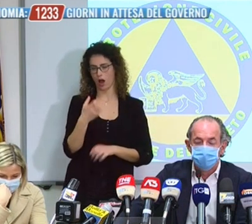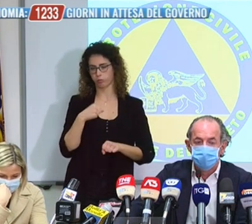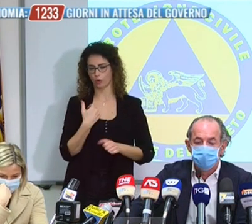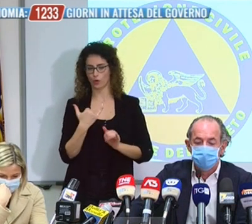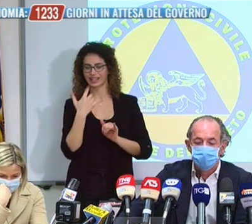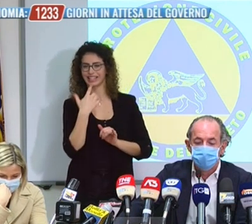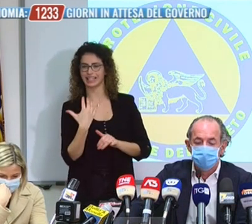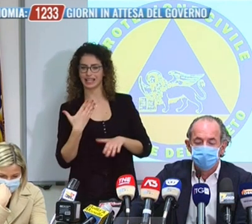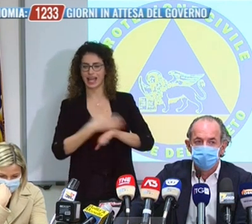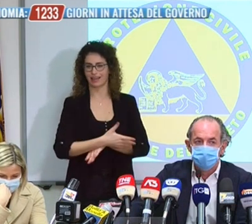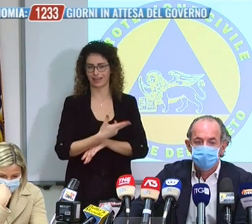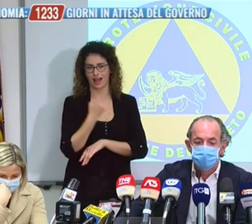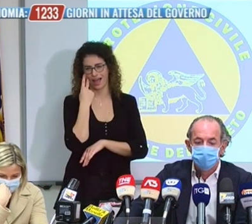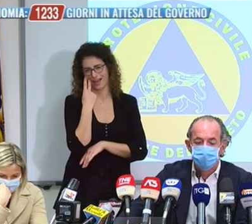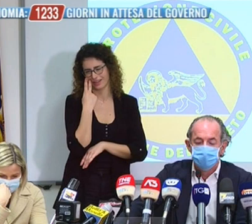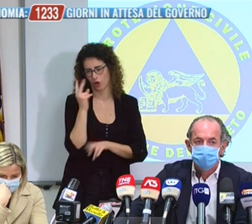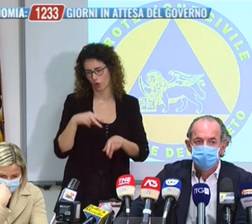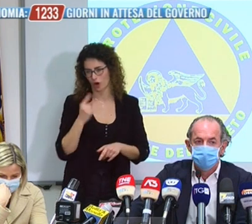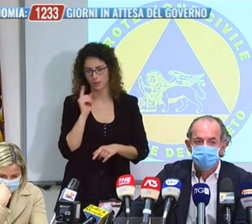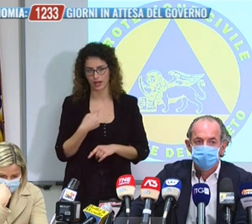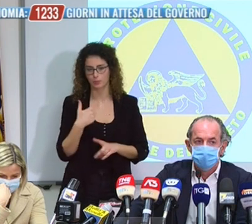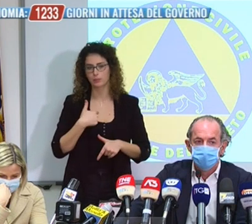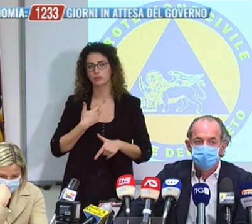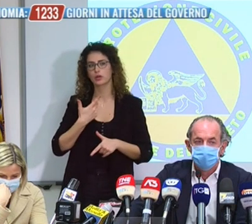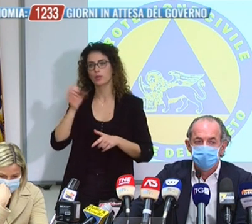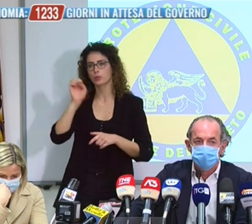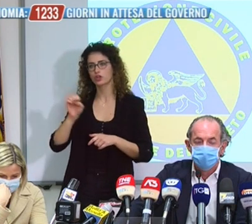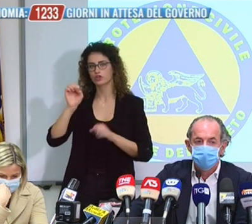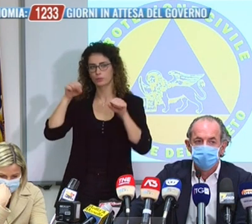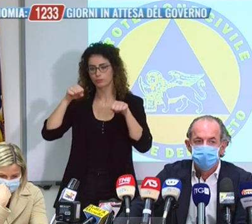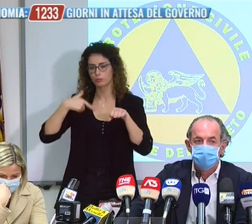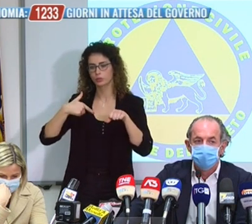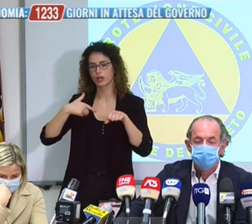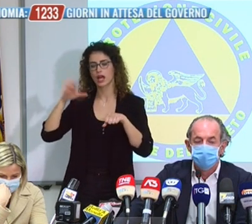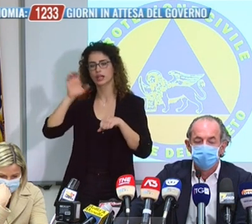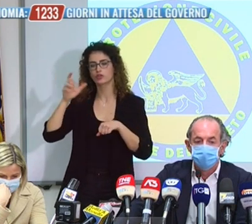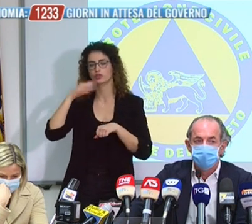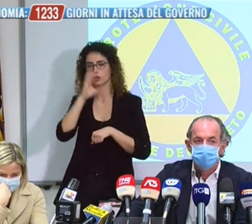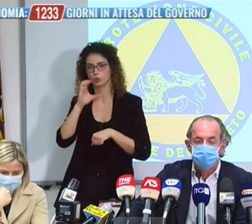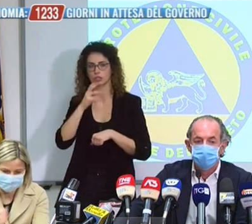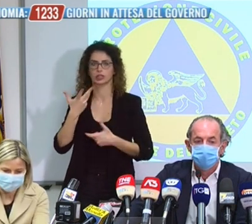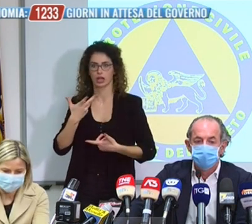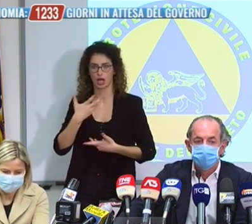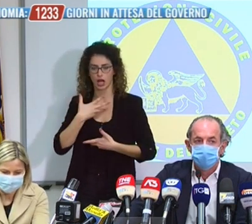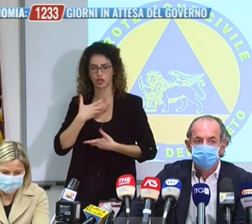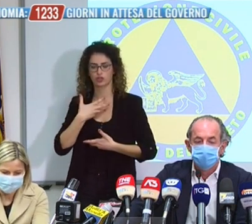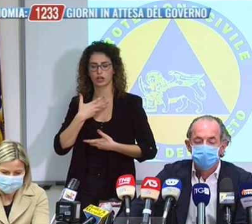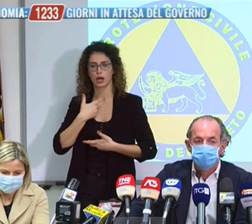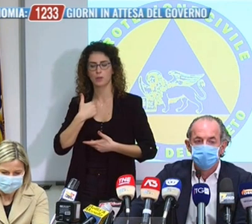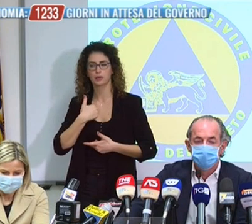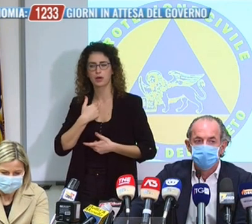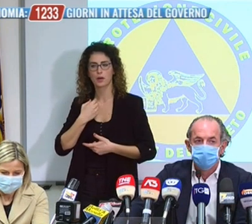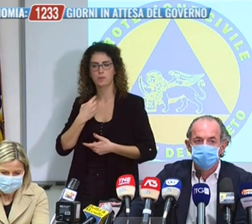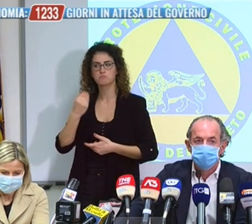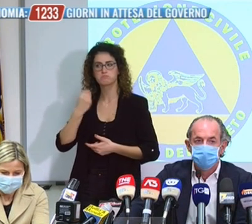ingressi via nave, via aereo, però mi chiedevo anche il Veneto, essendo regione turistica da milioni di presenze, se ci si era posto il problema